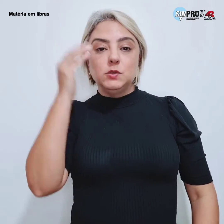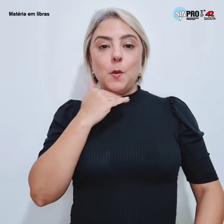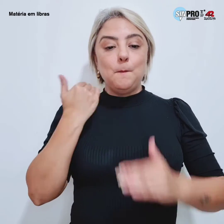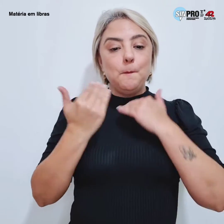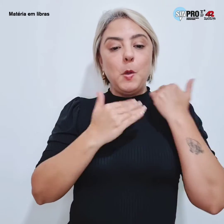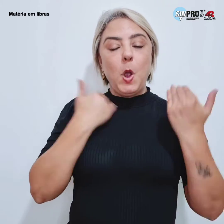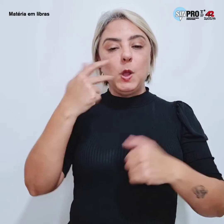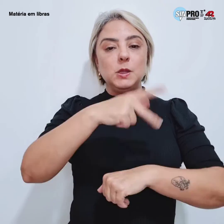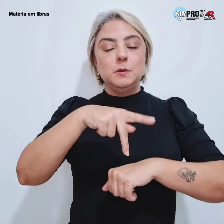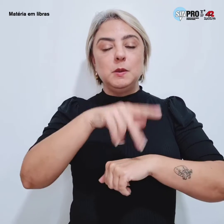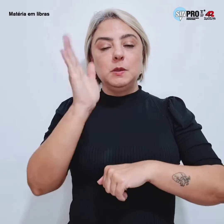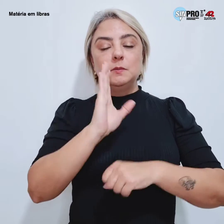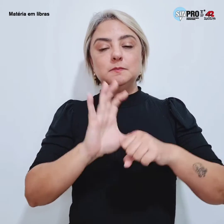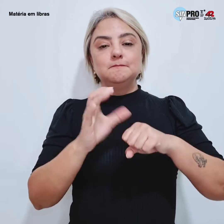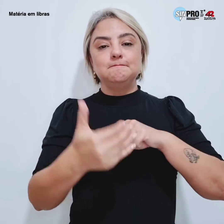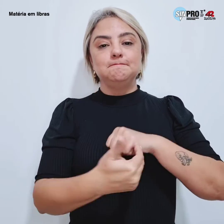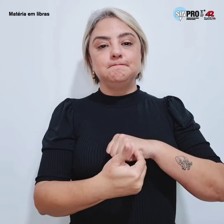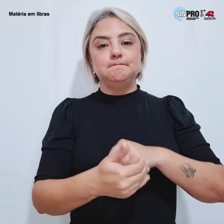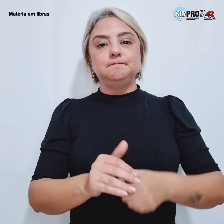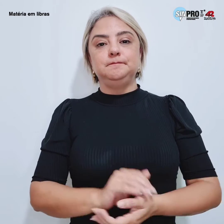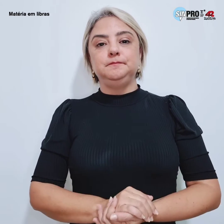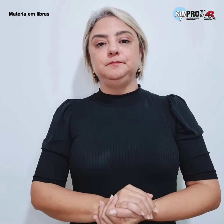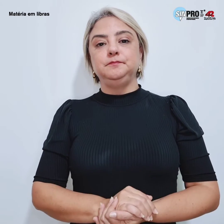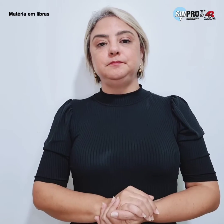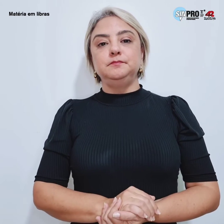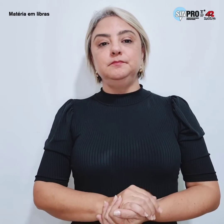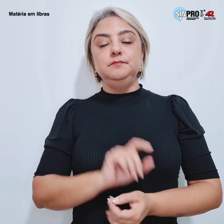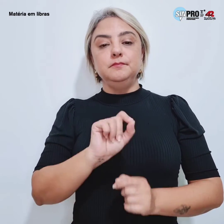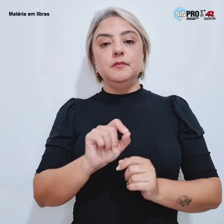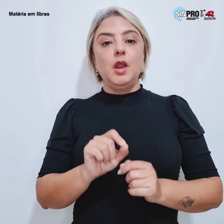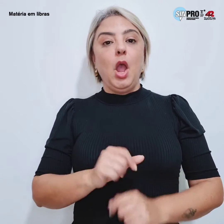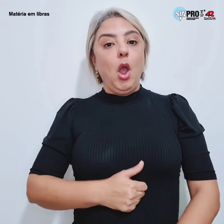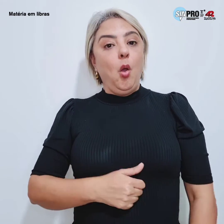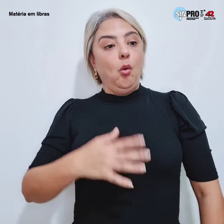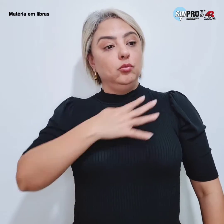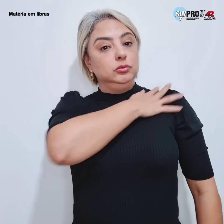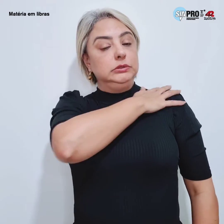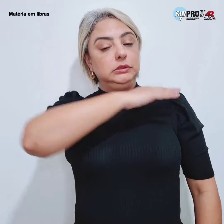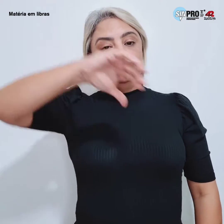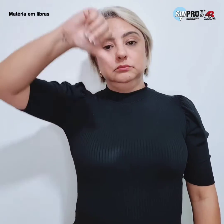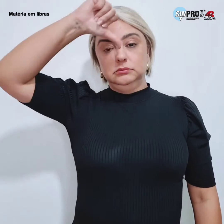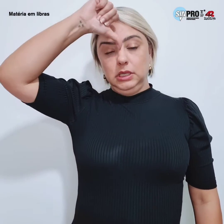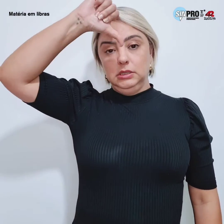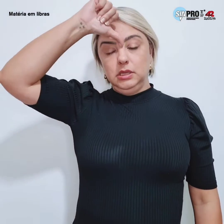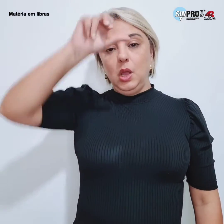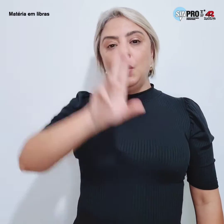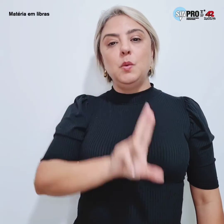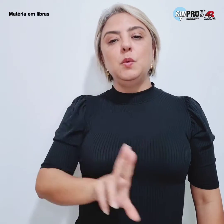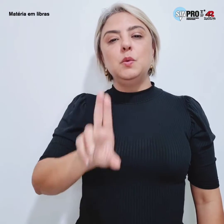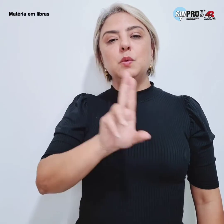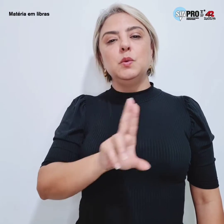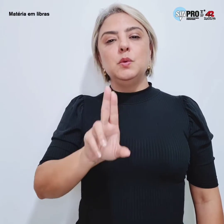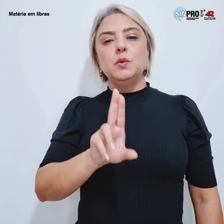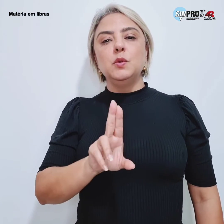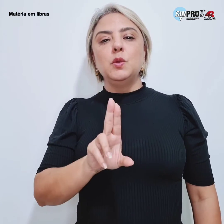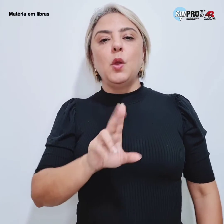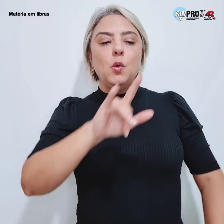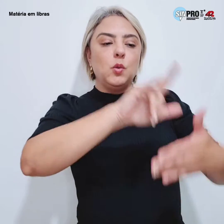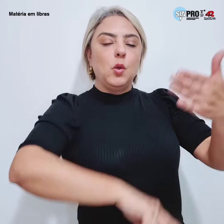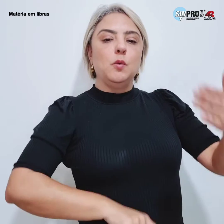por Covid-19. O general Pazuello usou um habeas corpus para